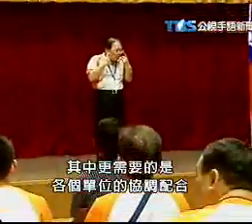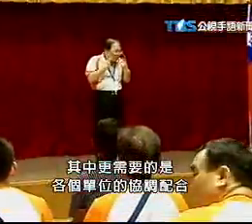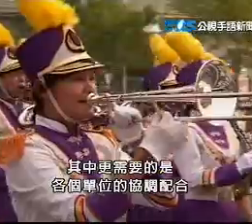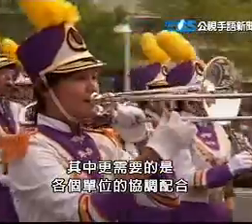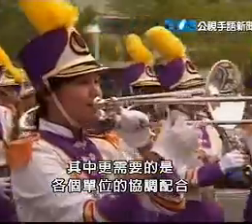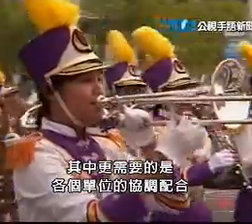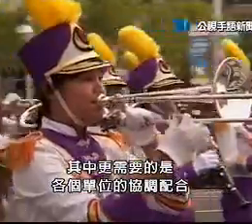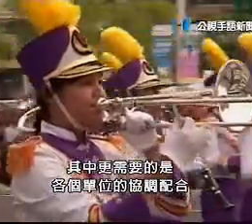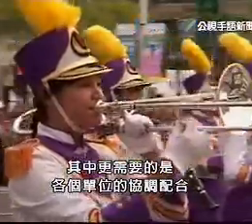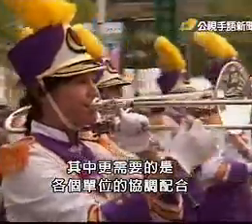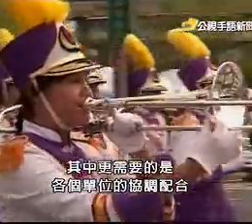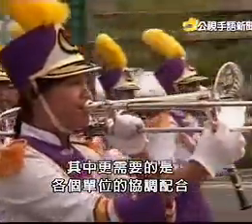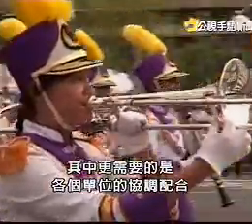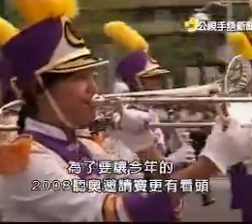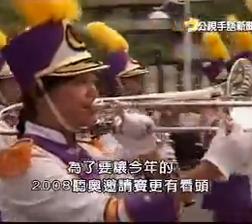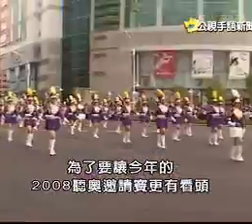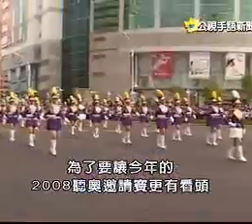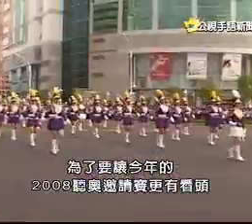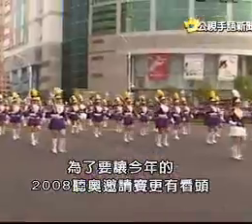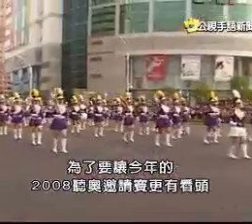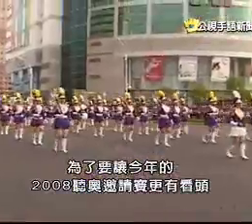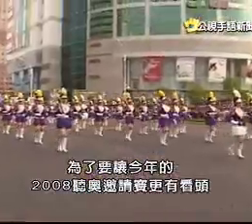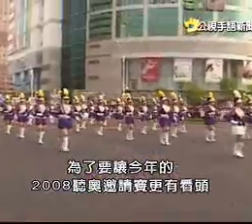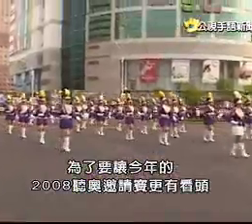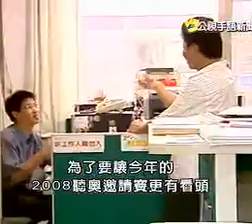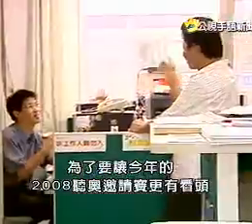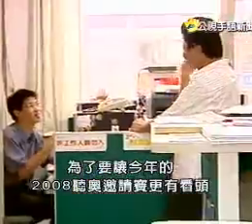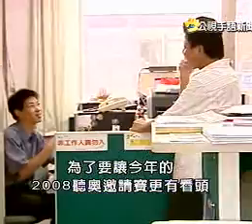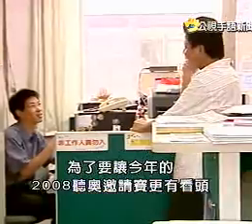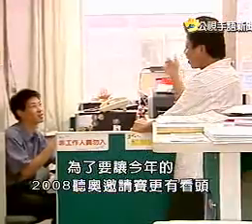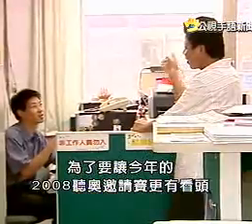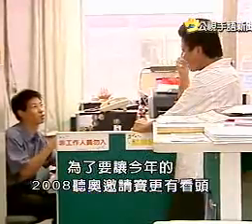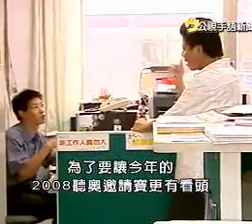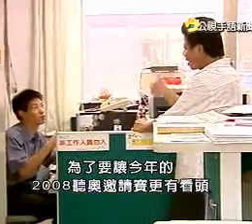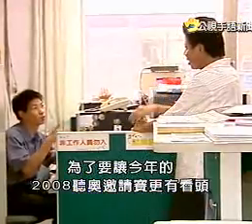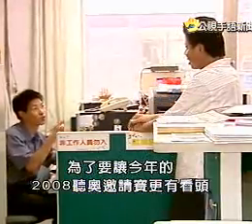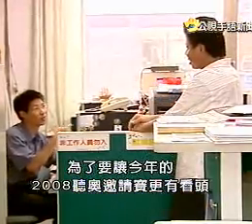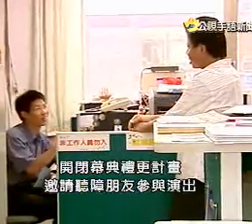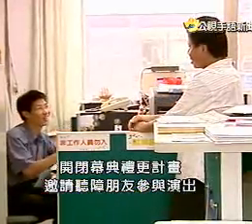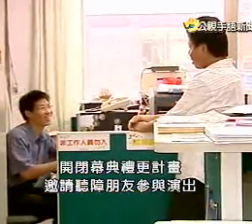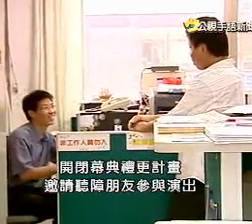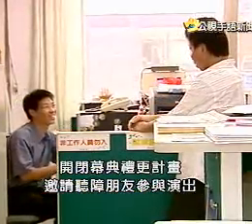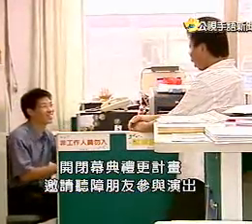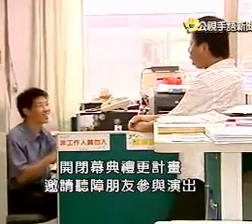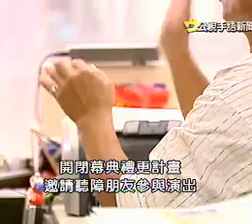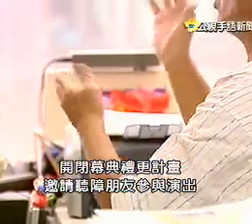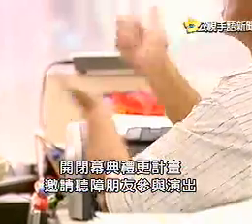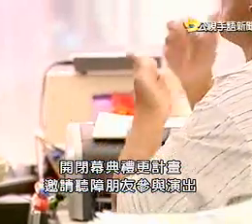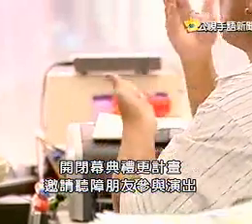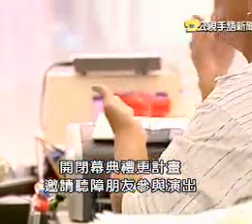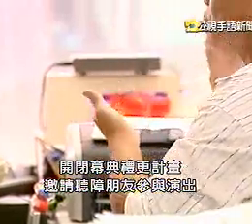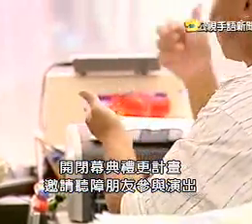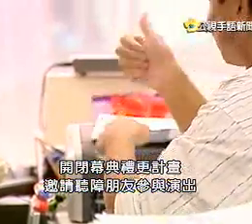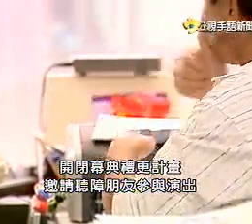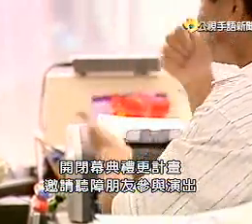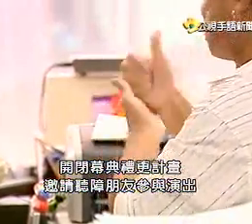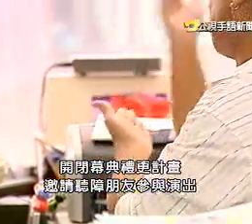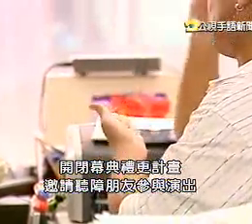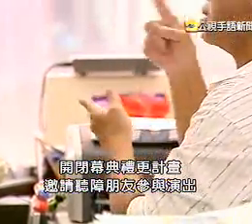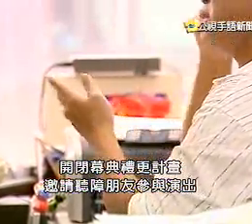调配合。为了要让今年的2008听奥邀请赛更有看头，开闭幕典礼更计划邀请听障朋友参与演出，